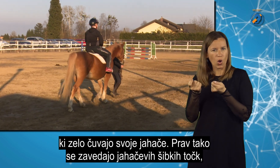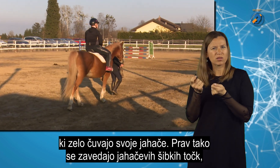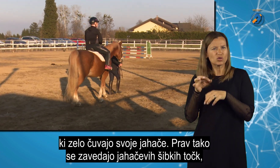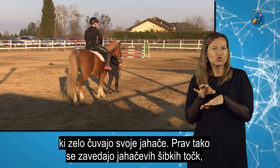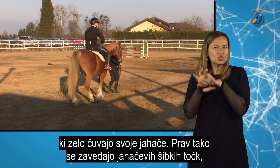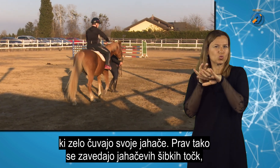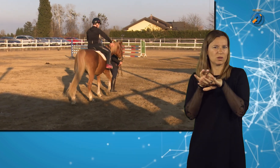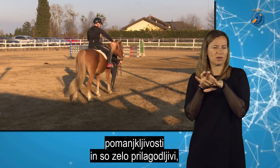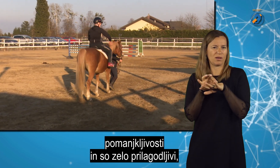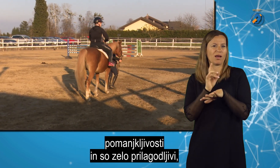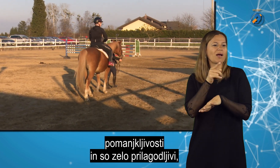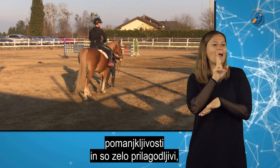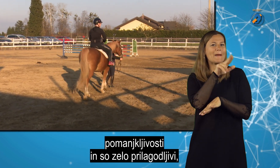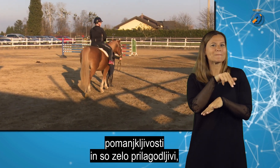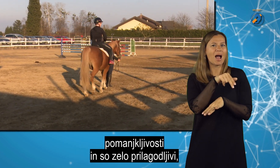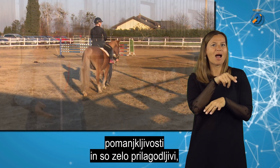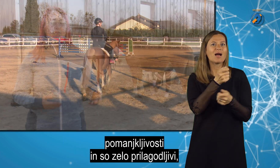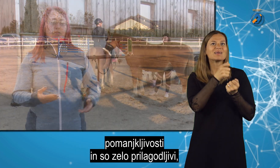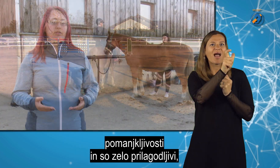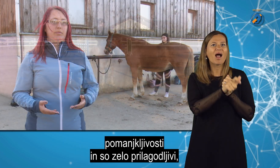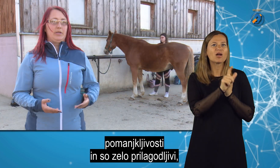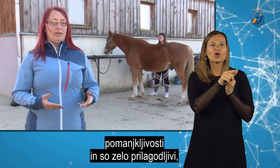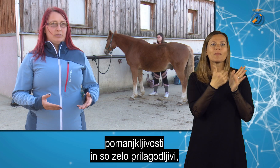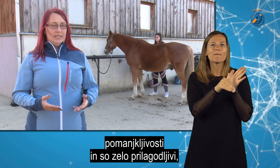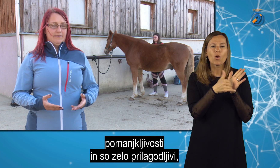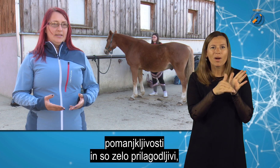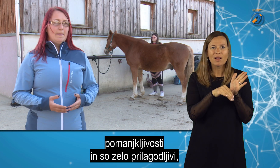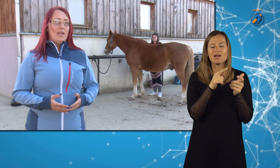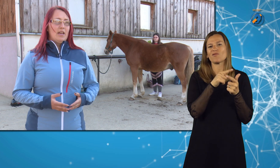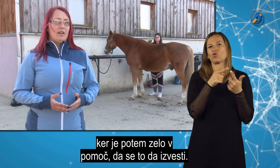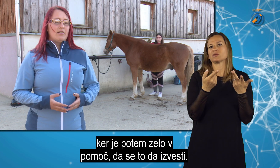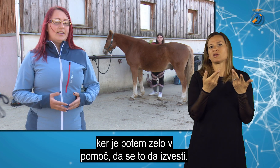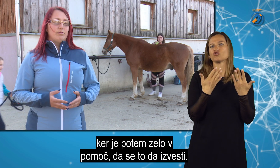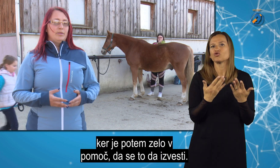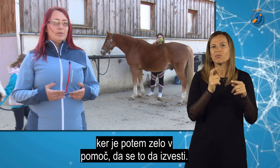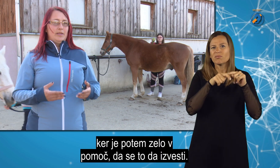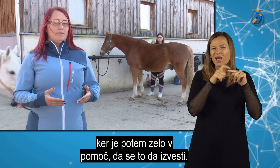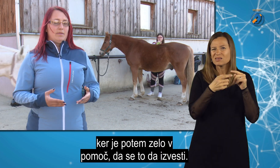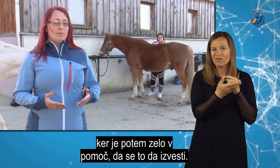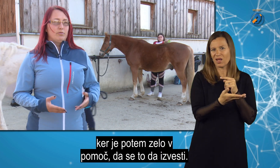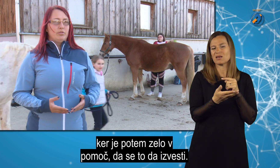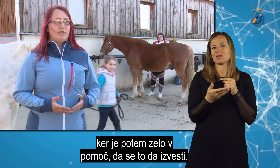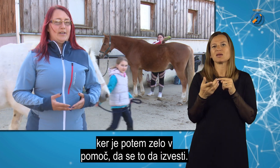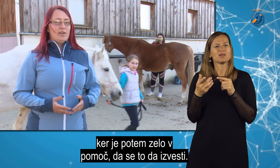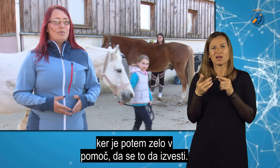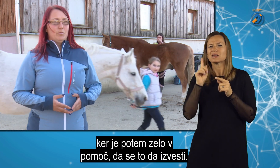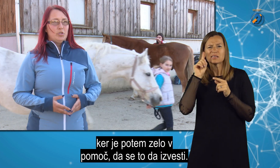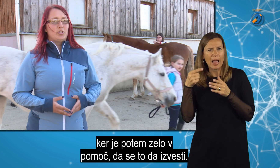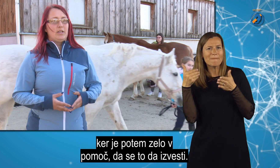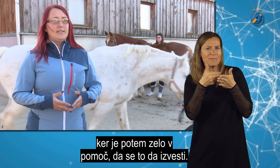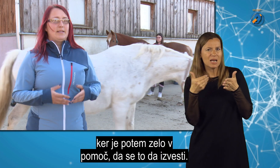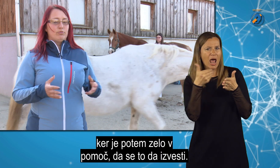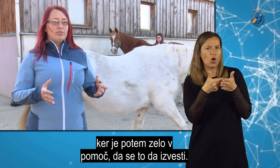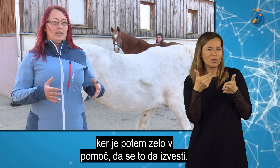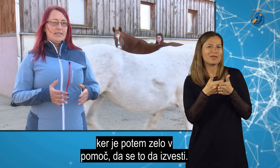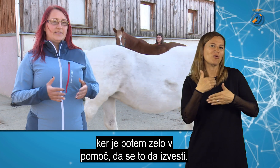jahačevih šibkih točk, pomanjkljivosti in so zelo prilagodljive, kar je tudi potem absolutno v veliko pomoč,